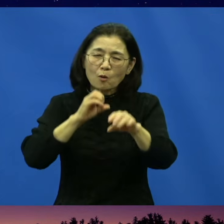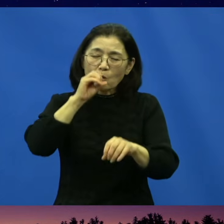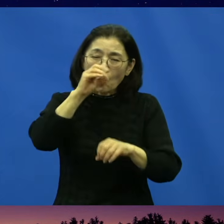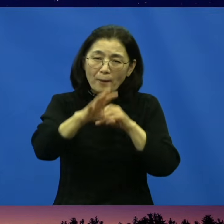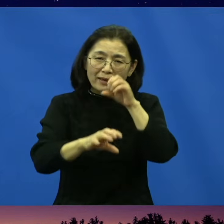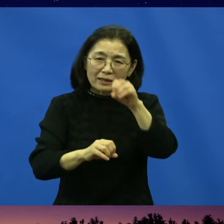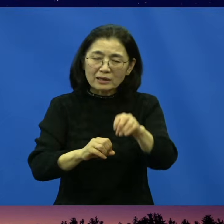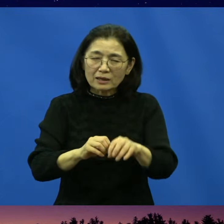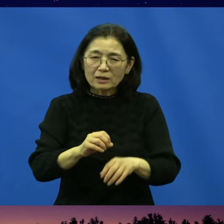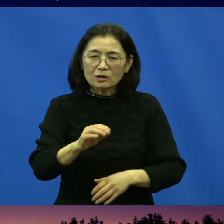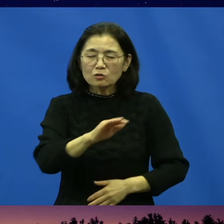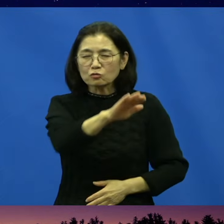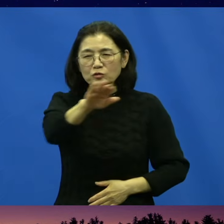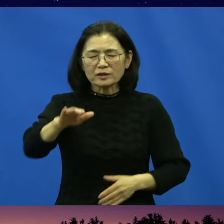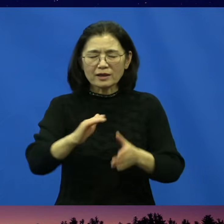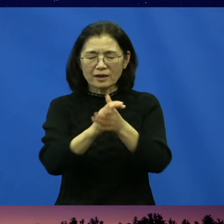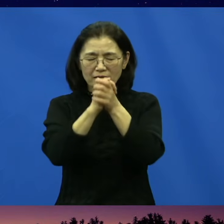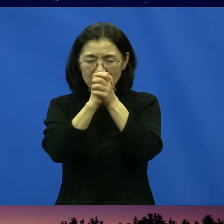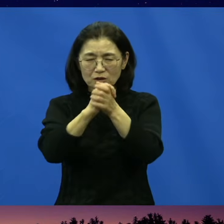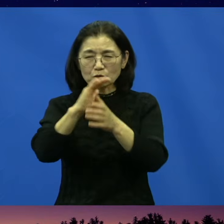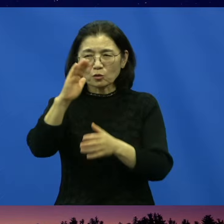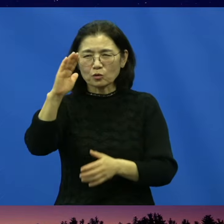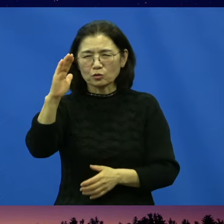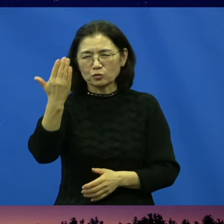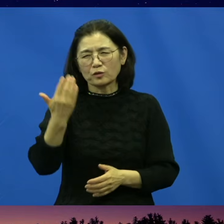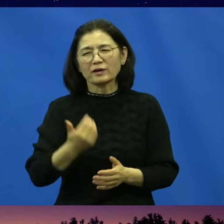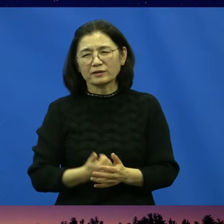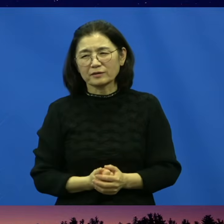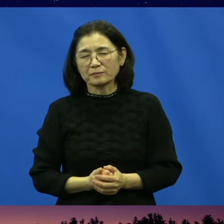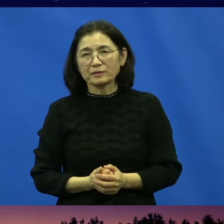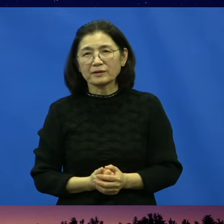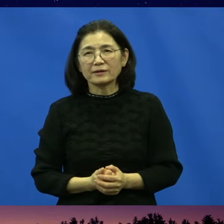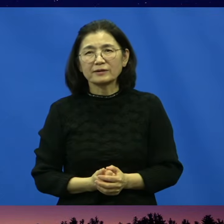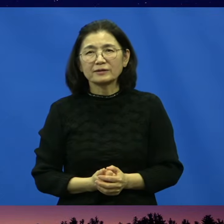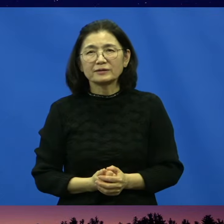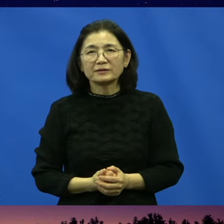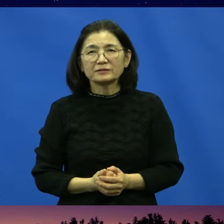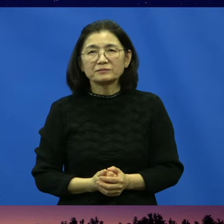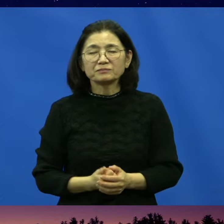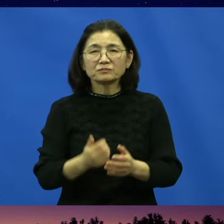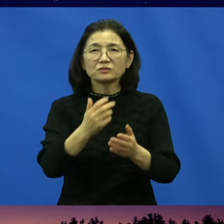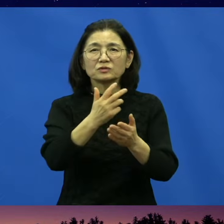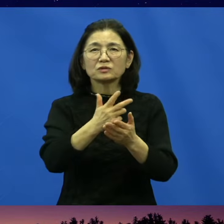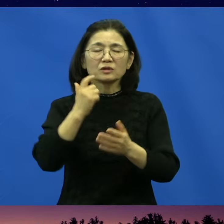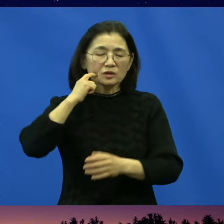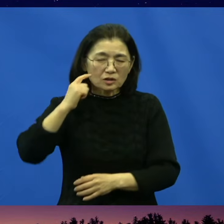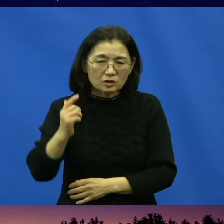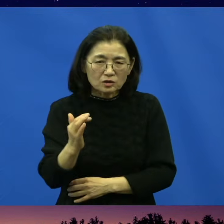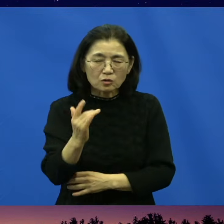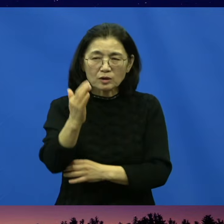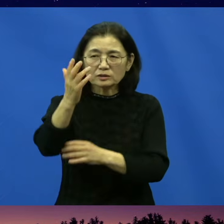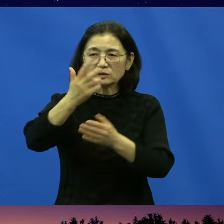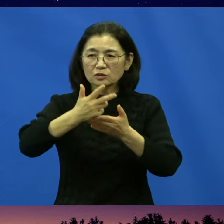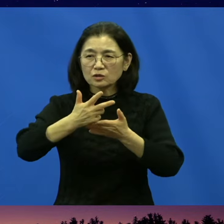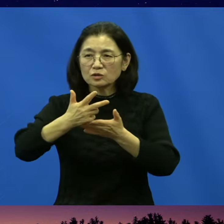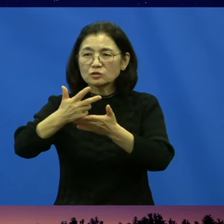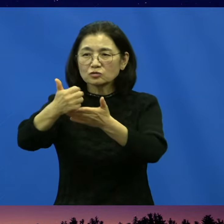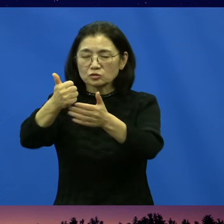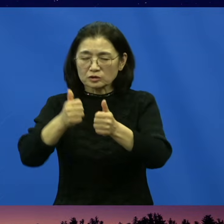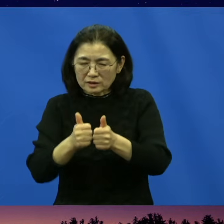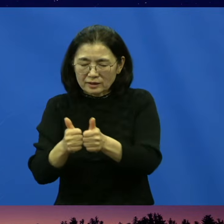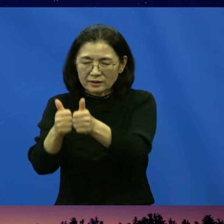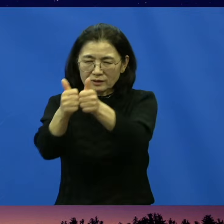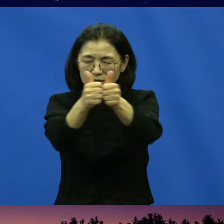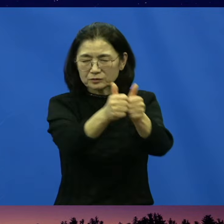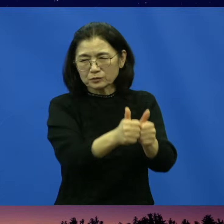때에 주님은 우리를 제자의 길로 환대하셔서 영광스러운 주님과의 동행을 가지게 하시는 줄로